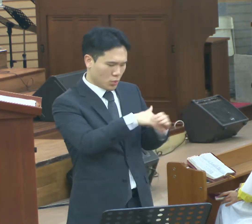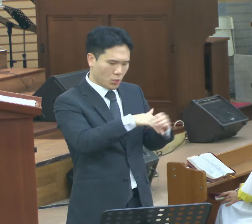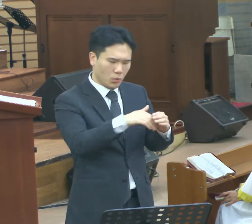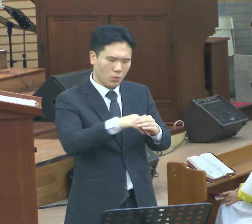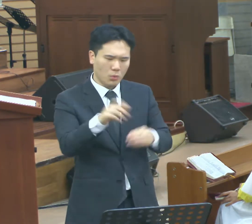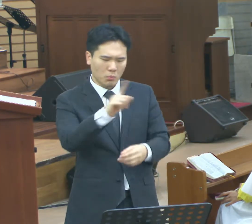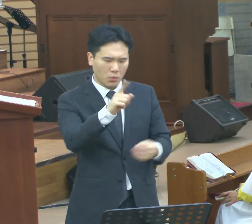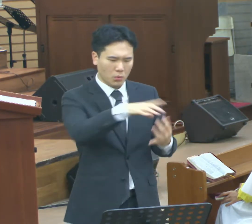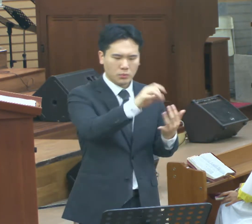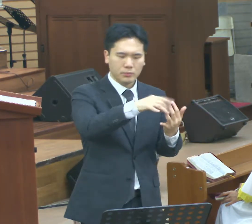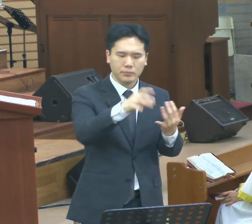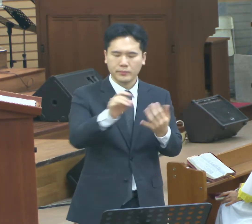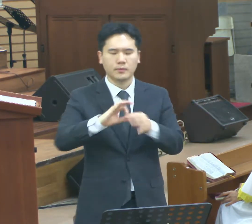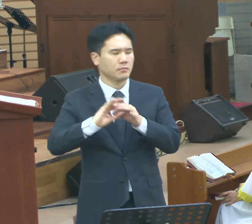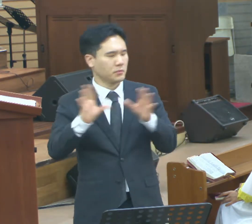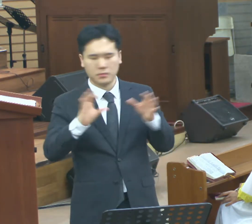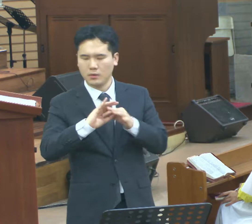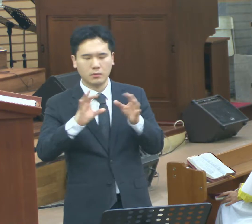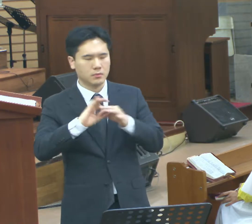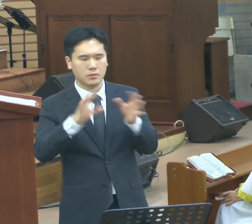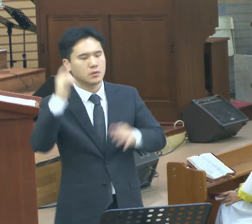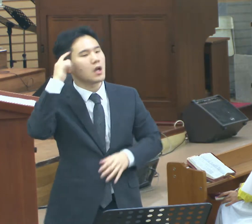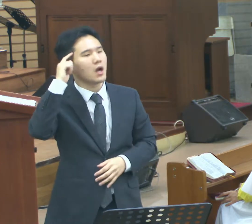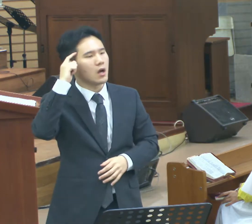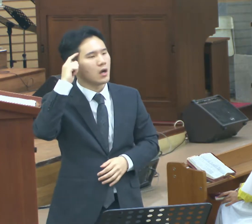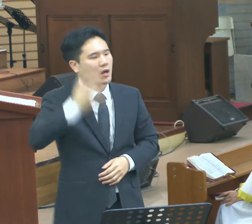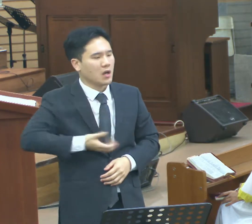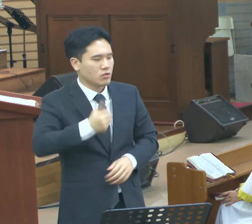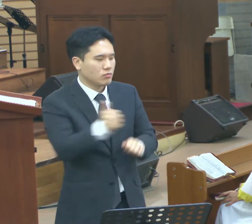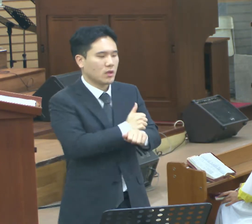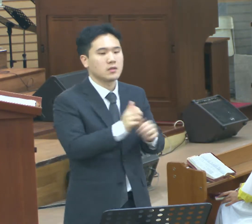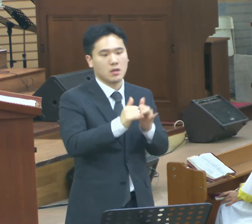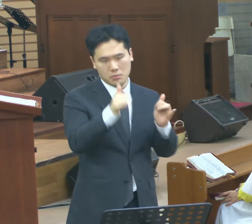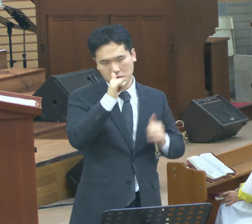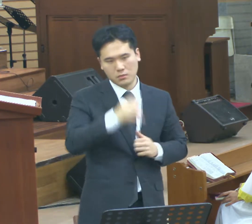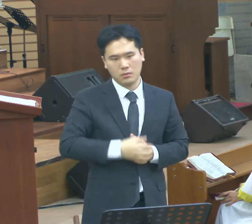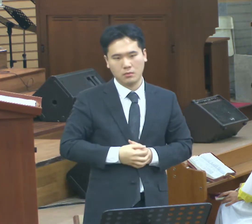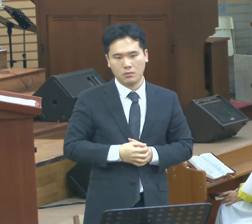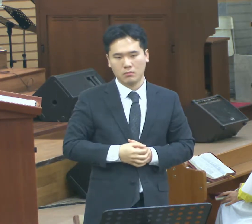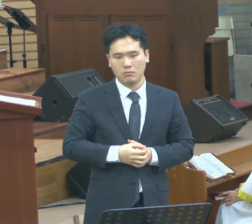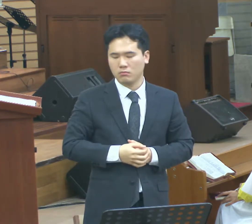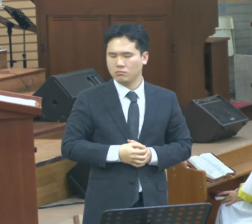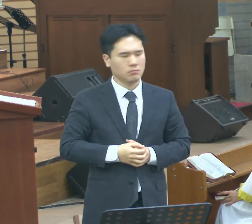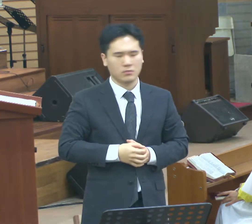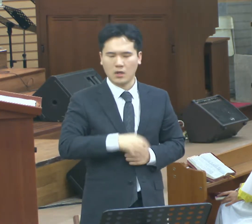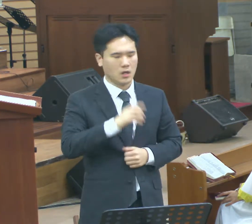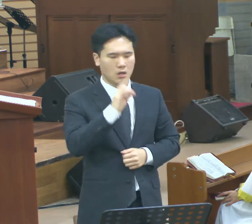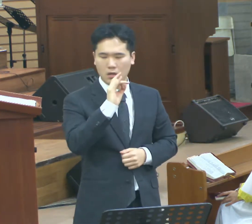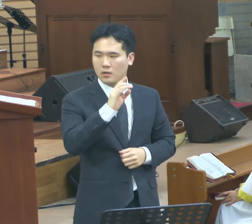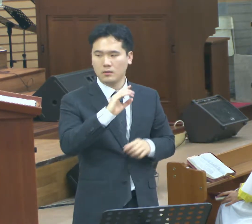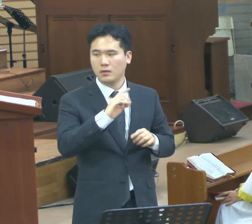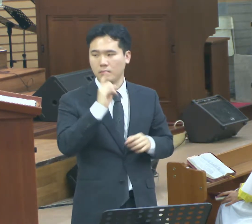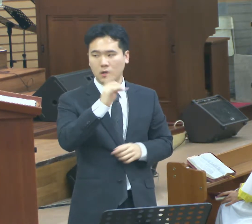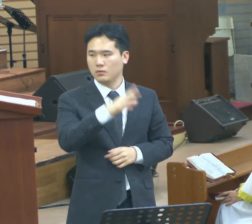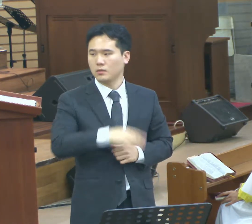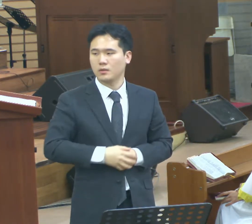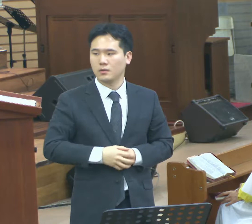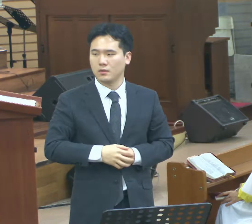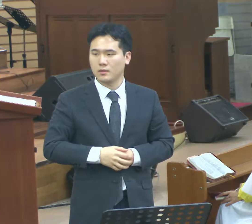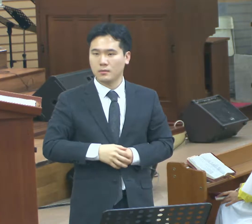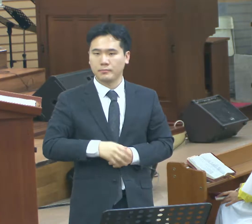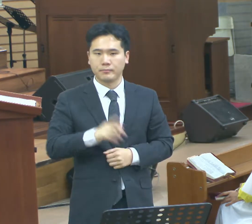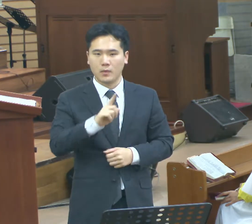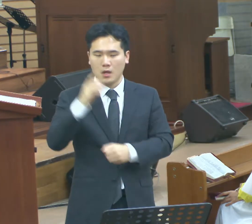분들이 조금 계세요. 근데 그렇지 않아요. 하늘을 지으신 분은 하나님